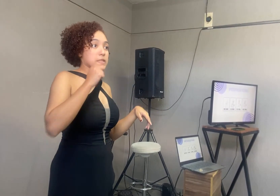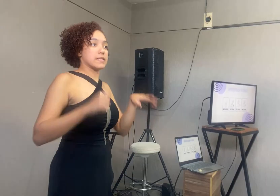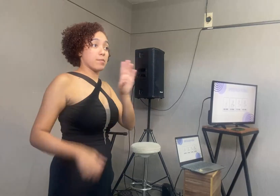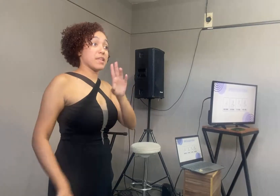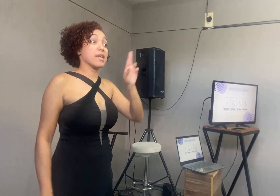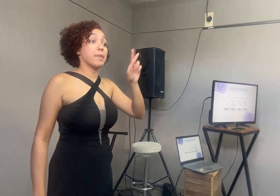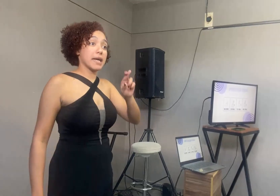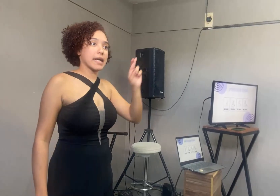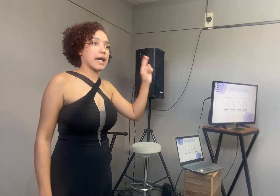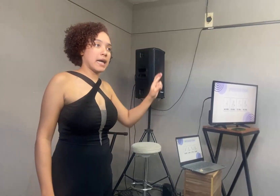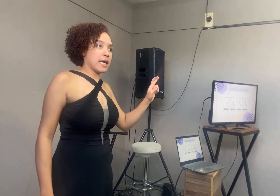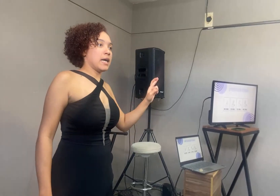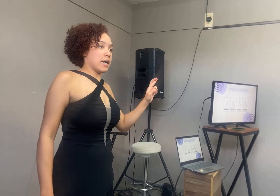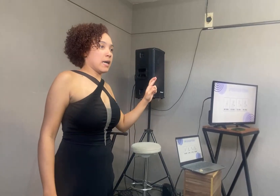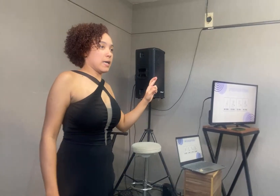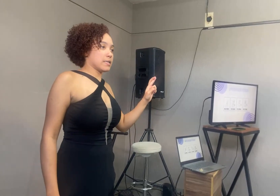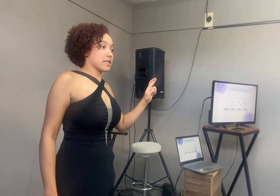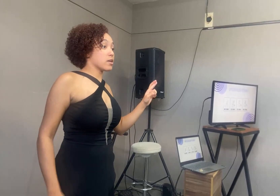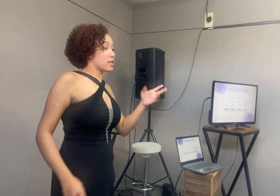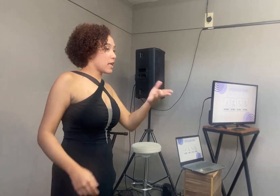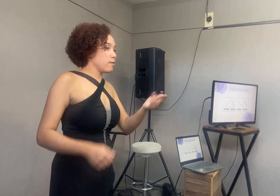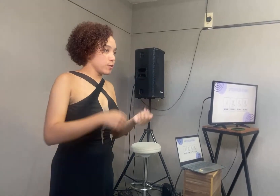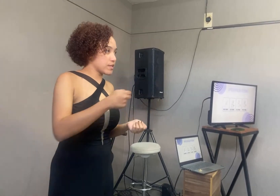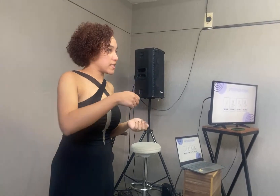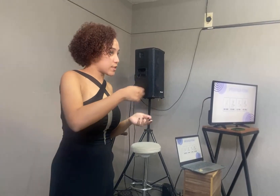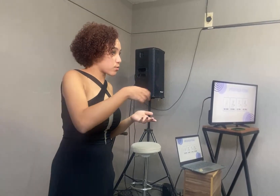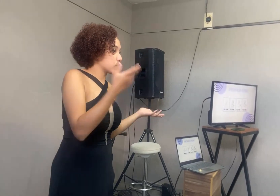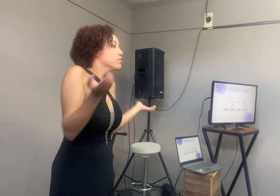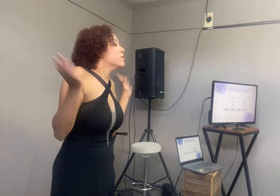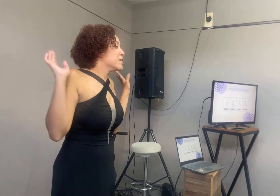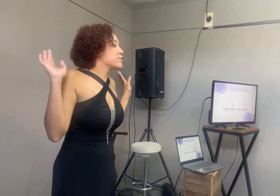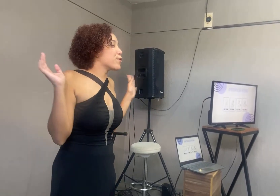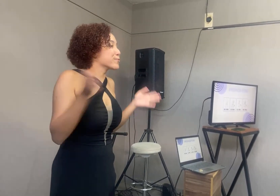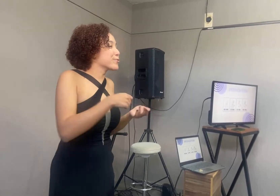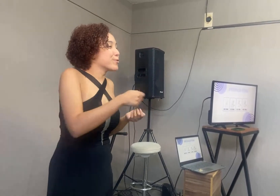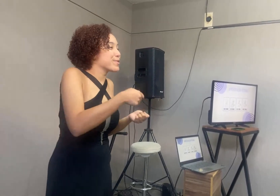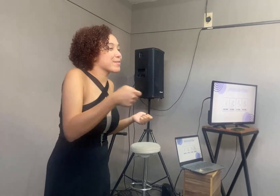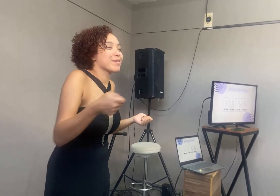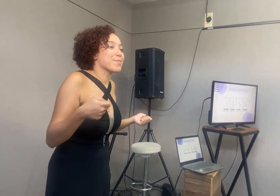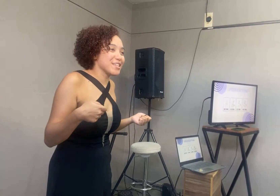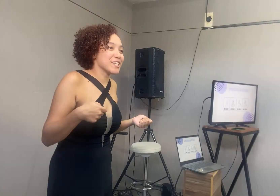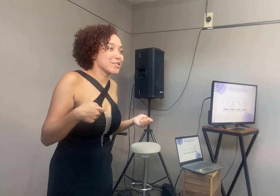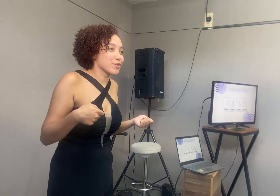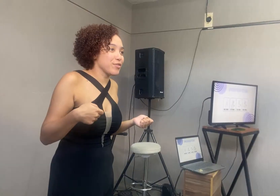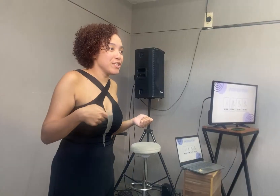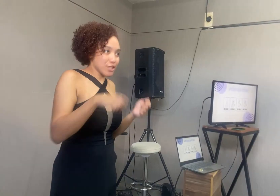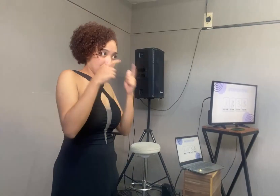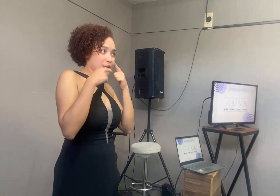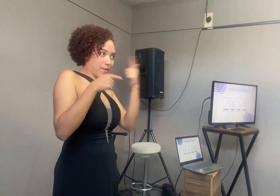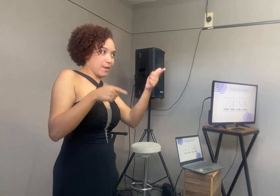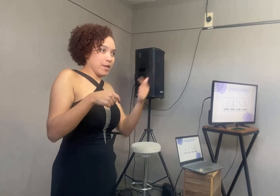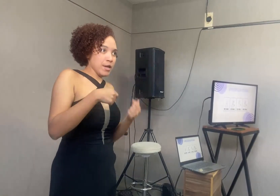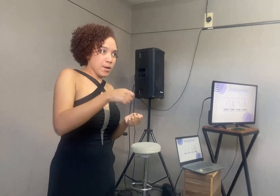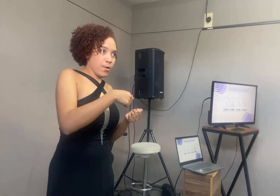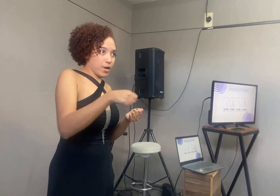sempre tem que marcar essa questão. Até muitas vezes, quando se for um surdo, por exemplo, está preenchendo a sua ficha, ele vai olhar e